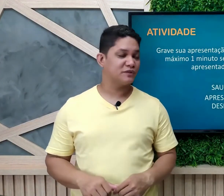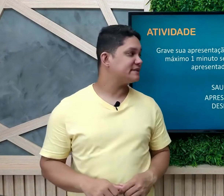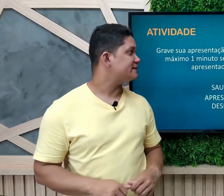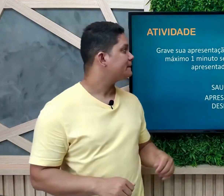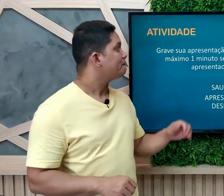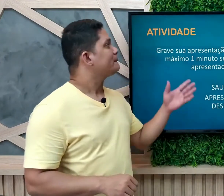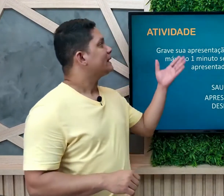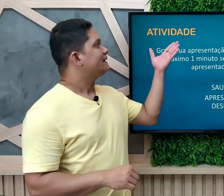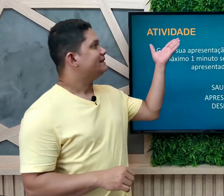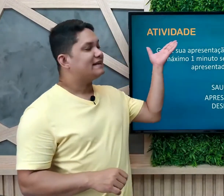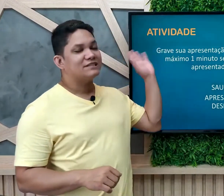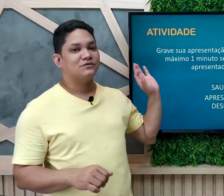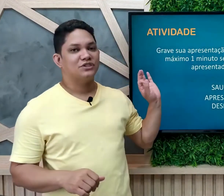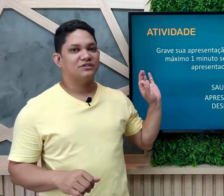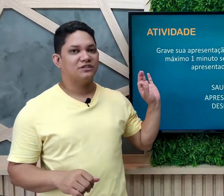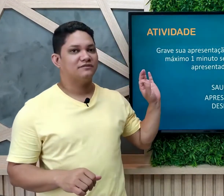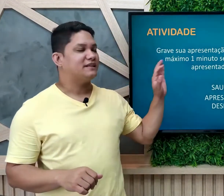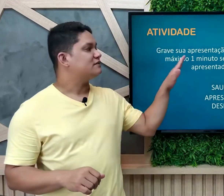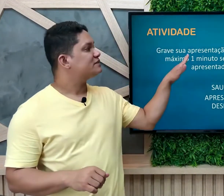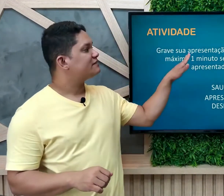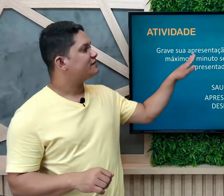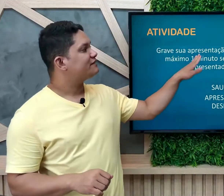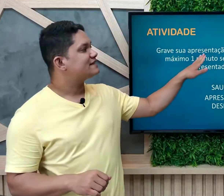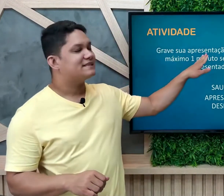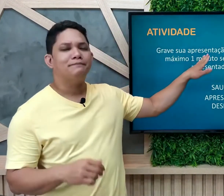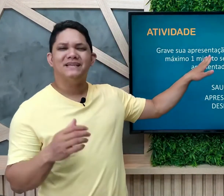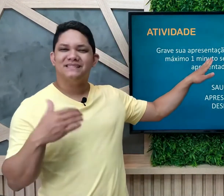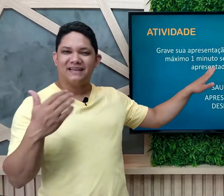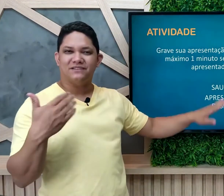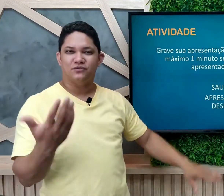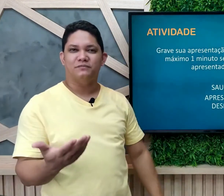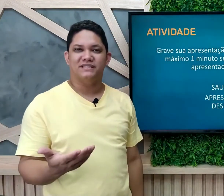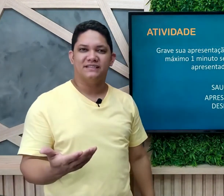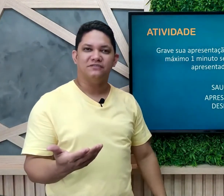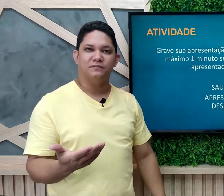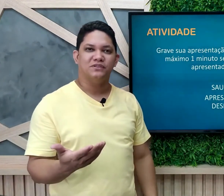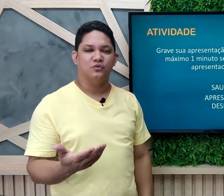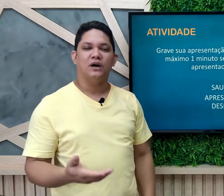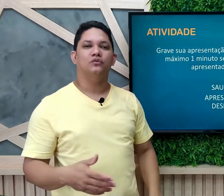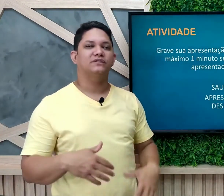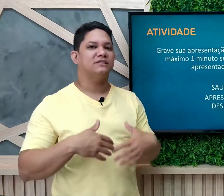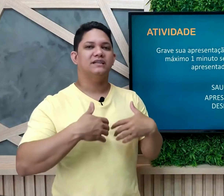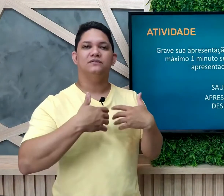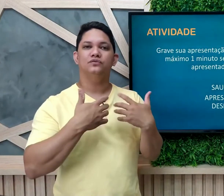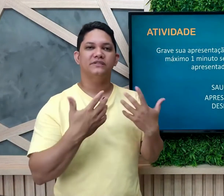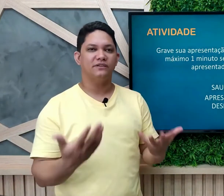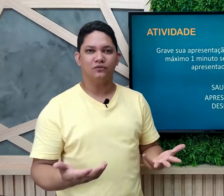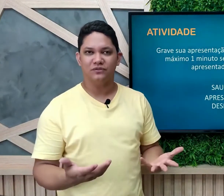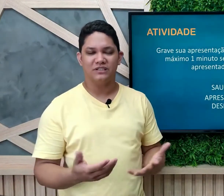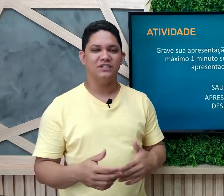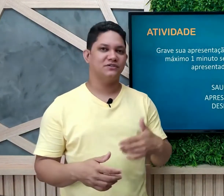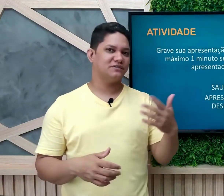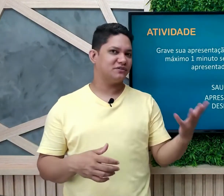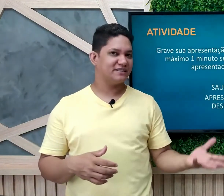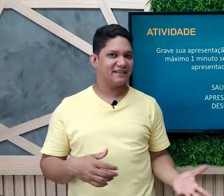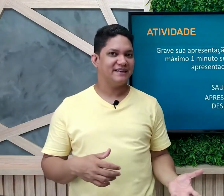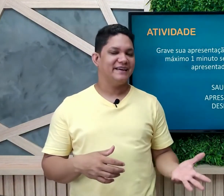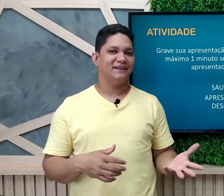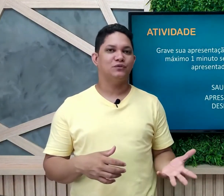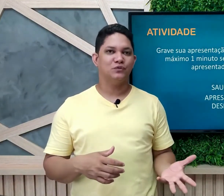vocês. Nesta sugestão de atividade, você vai pensar a sua apresentação pessoal, considerando o seu contexto. Se você é do curso